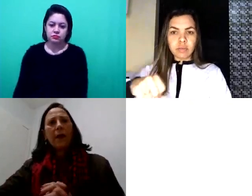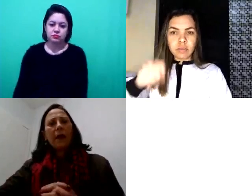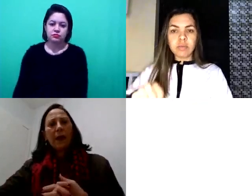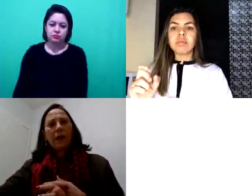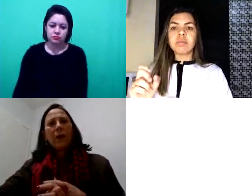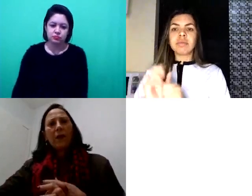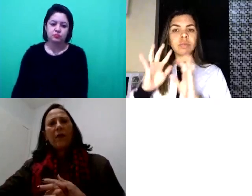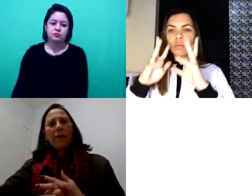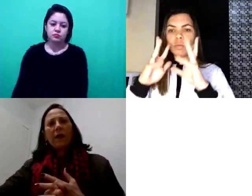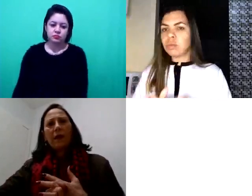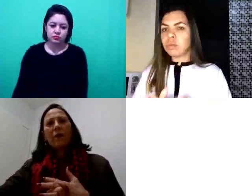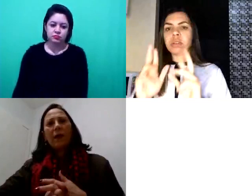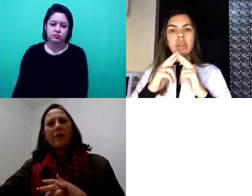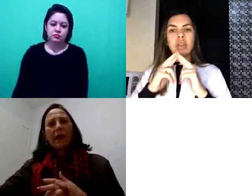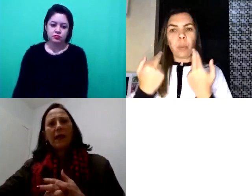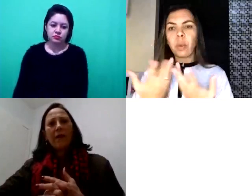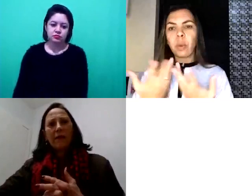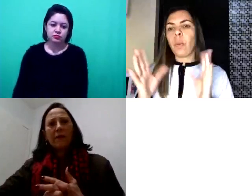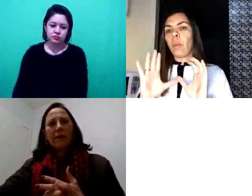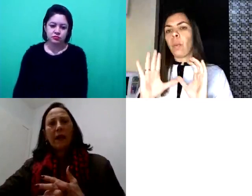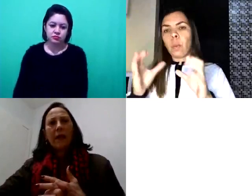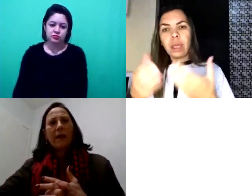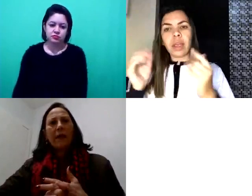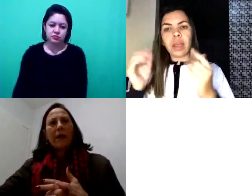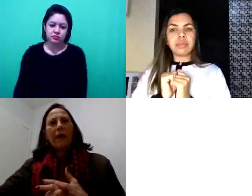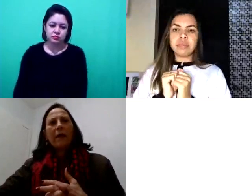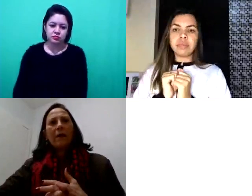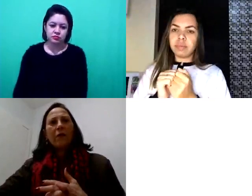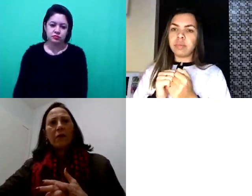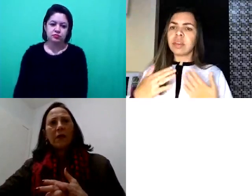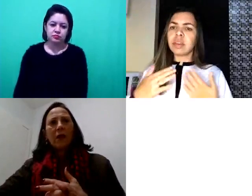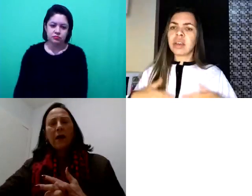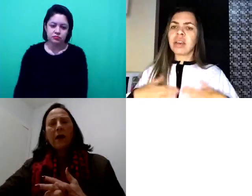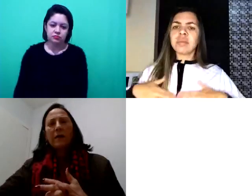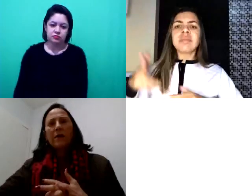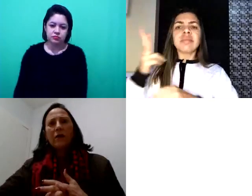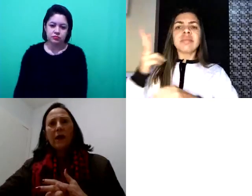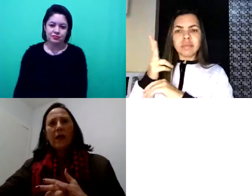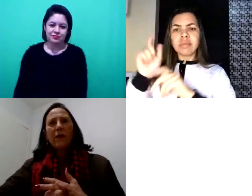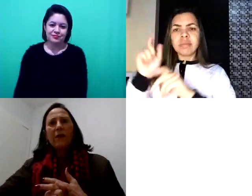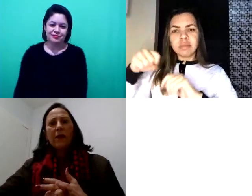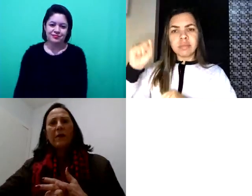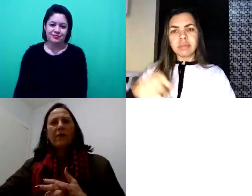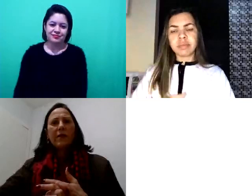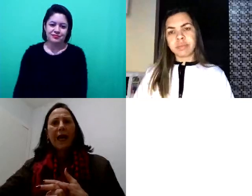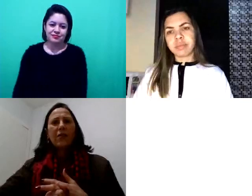web, então pode ficar bem tranquilo que será gravado, tá? Então, voltando à questão do Felipe, Felipe, se você